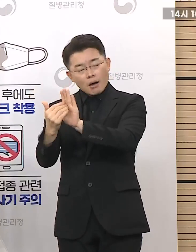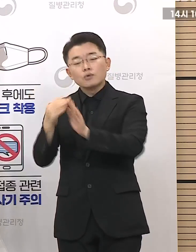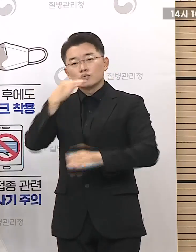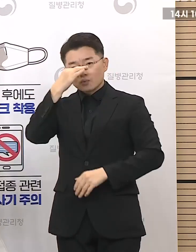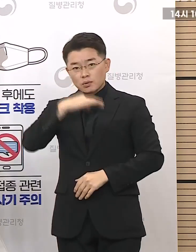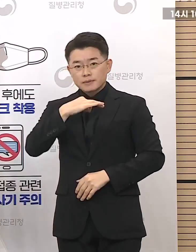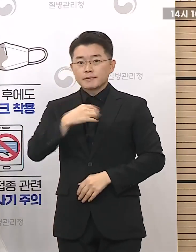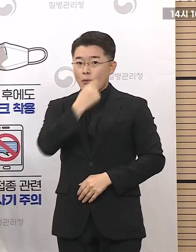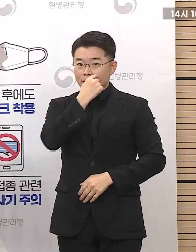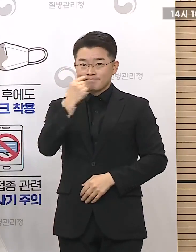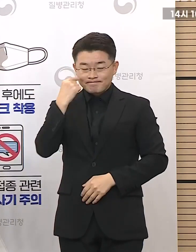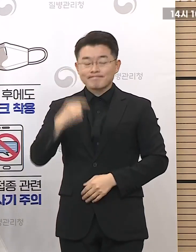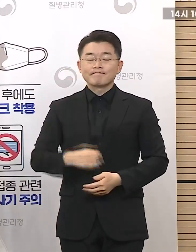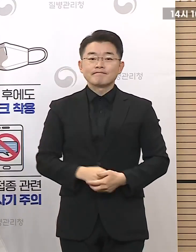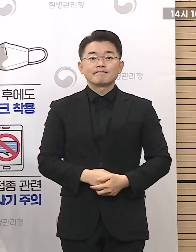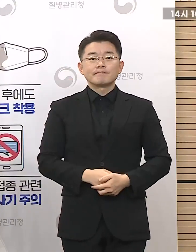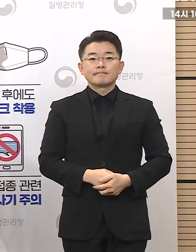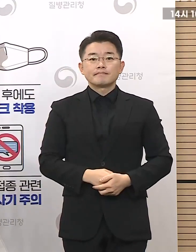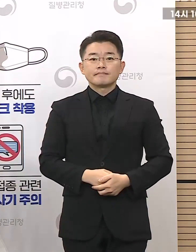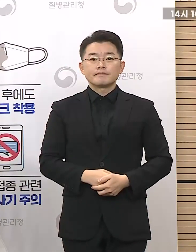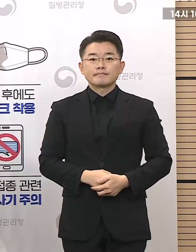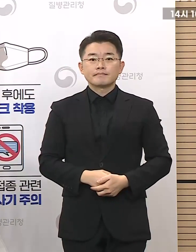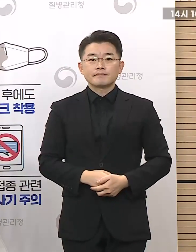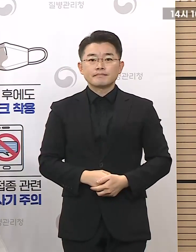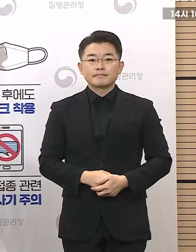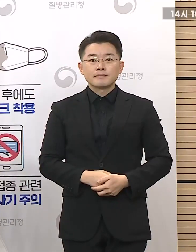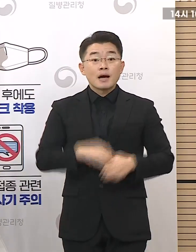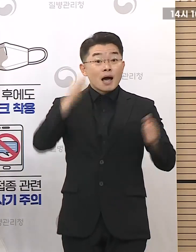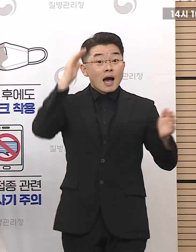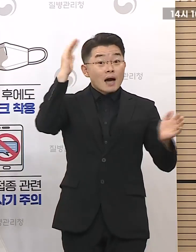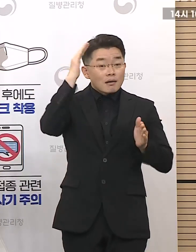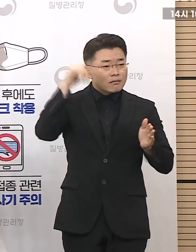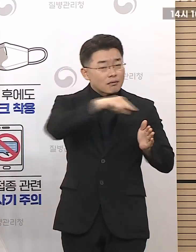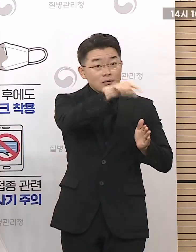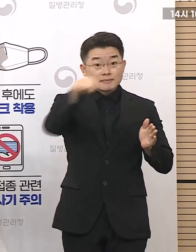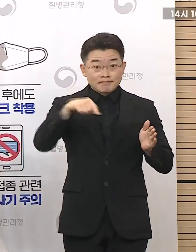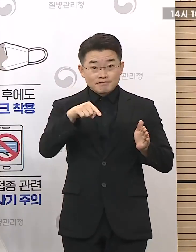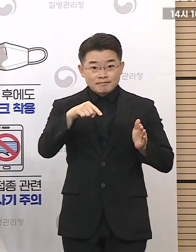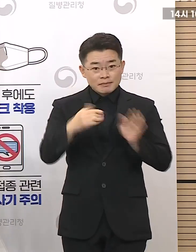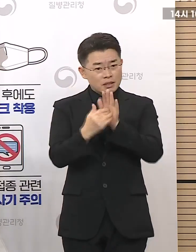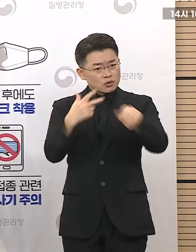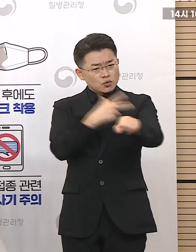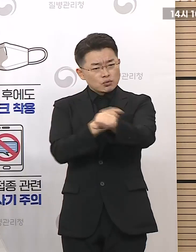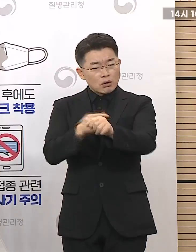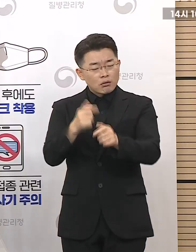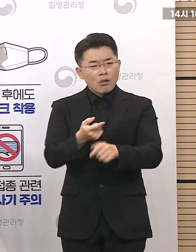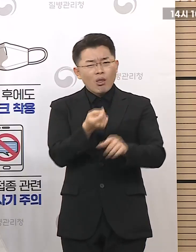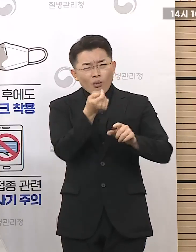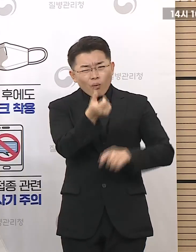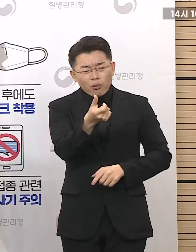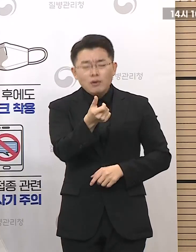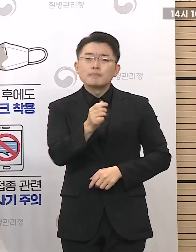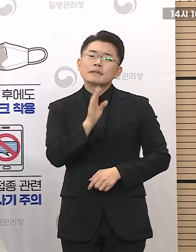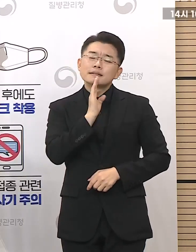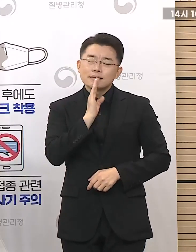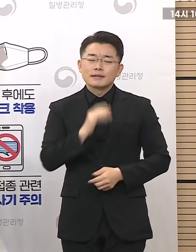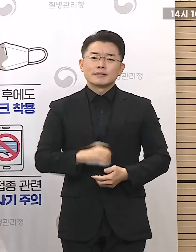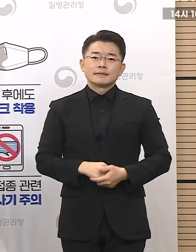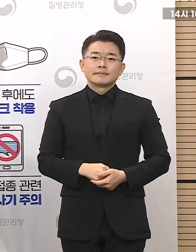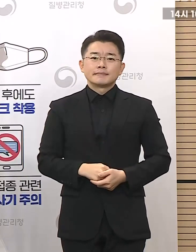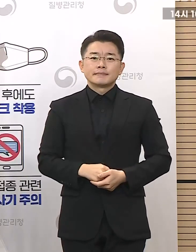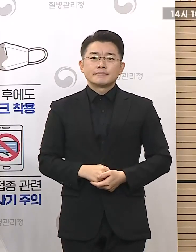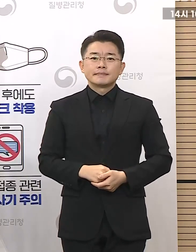효과를 확인하였습니다. 아직 학생 연령층에서 예방접종 완료 인구가 좀 적은 이런 제한적인 한계는